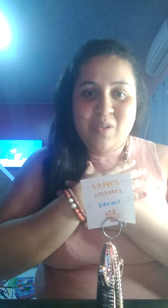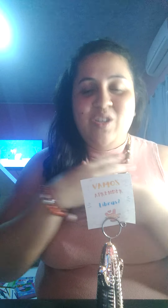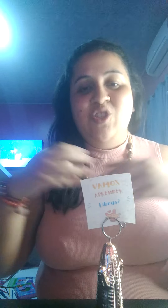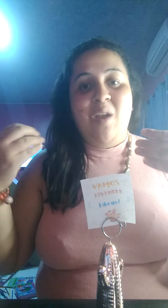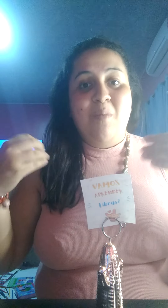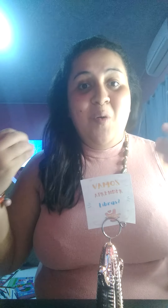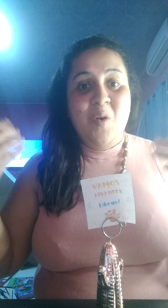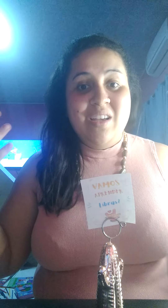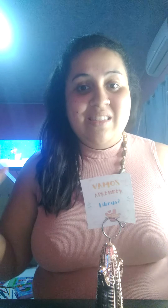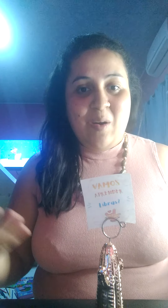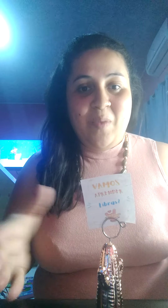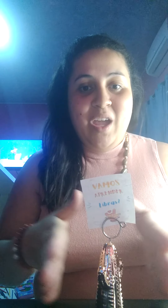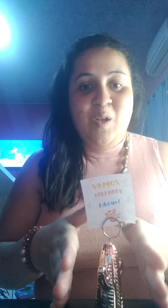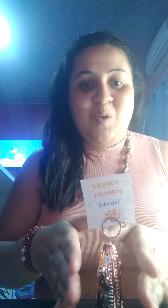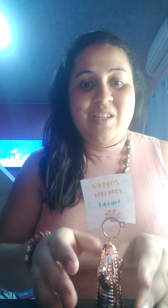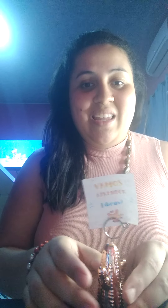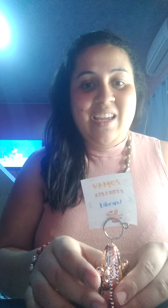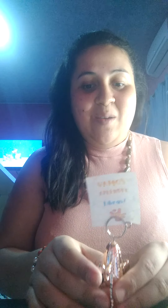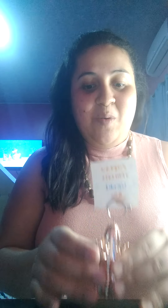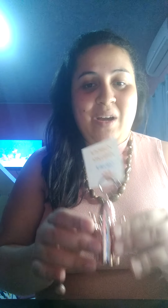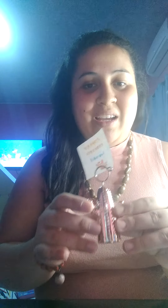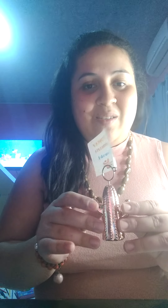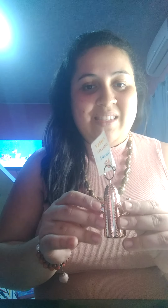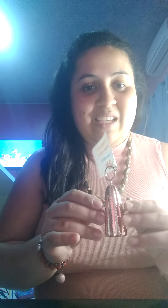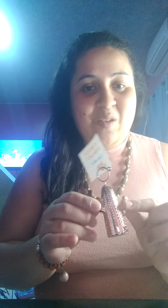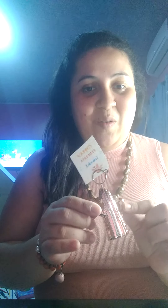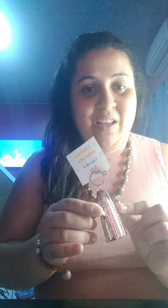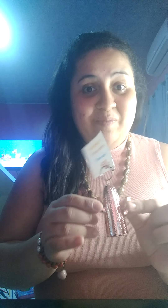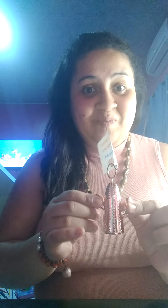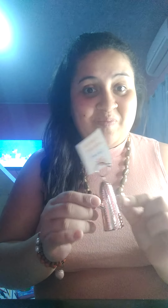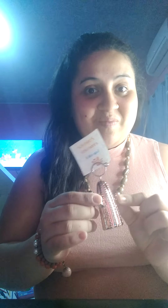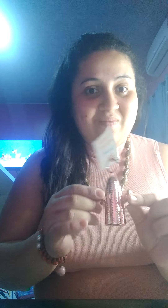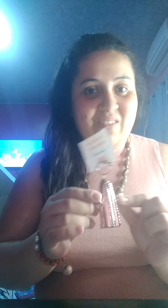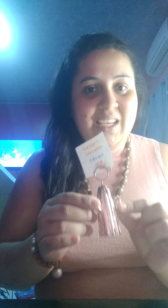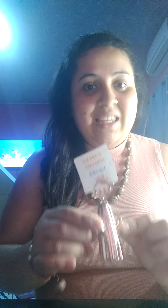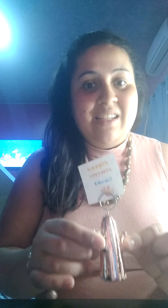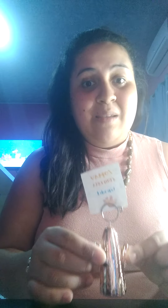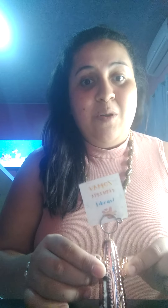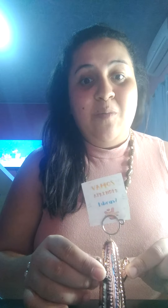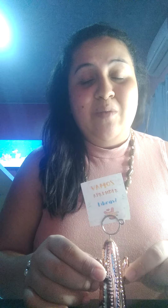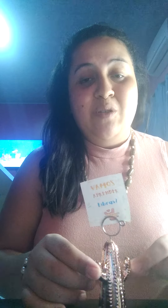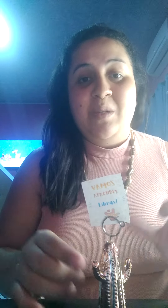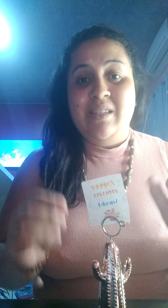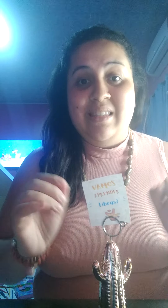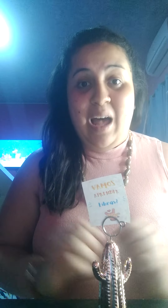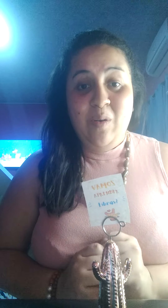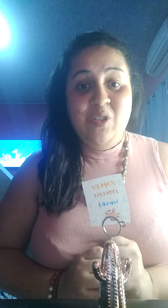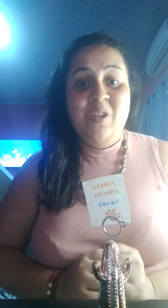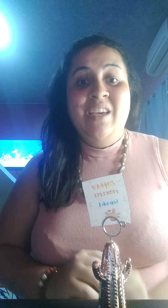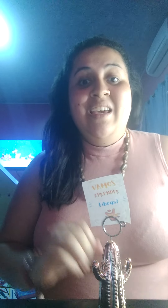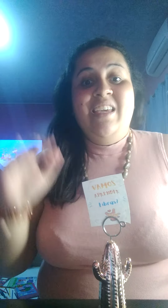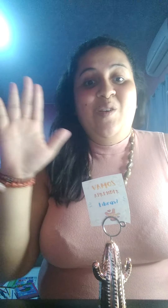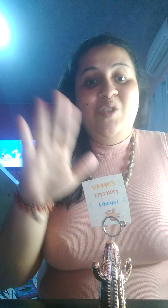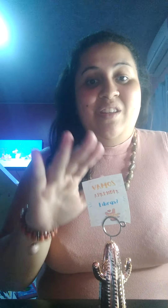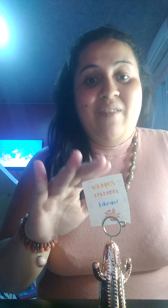que está no meu coração. Trouxe até aqui o meu cactuzinho, olha, que tá sempre comigo nas minhas aulas. E hoje ele vai